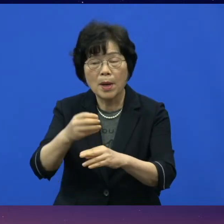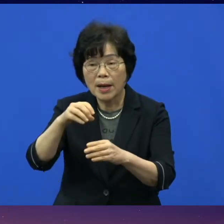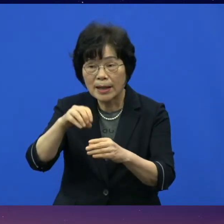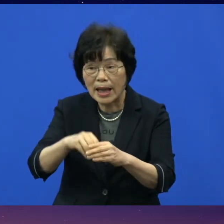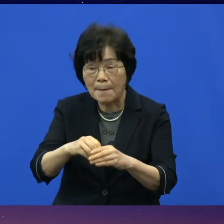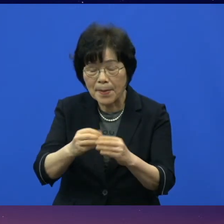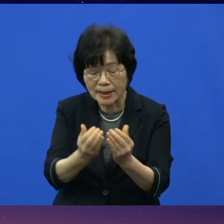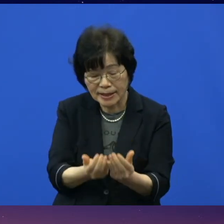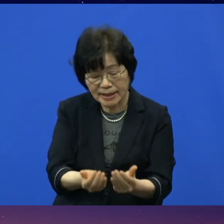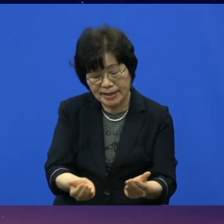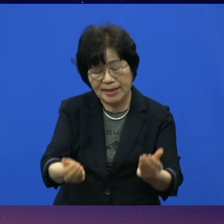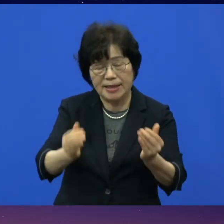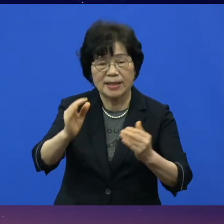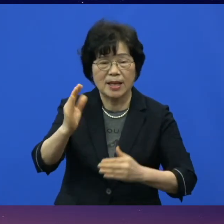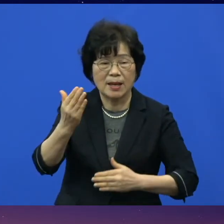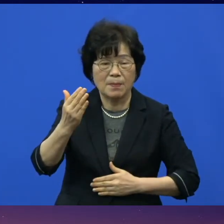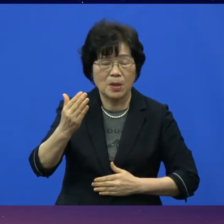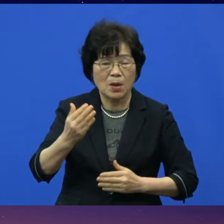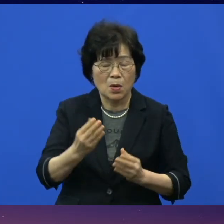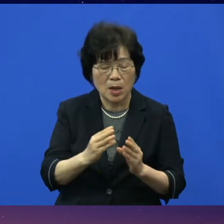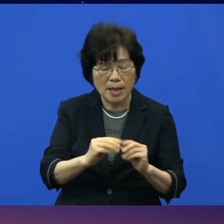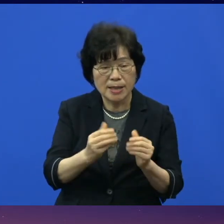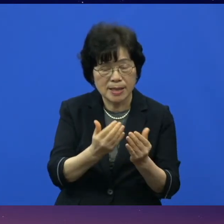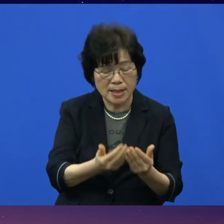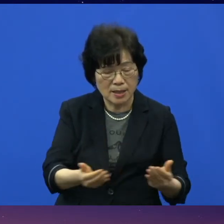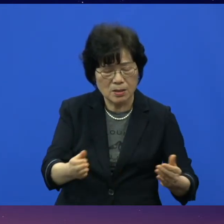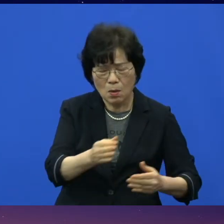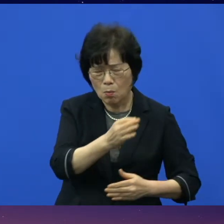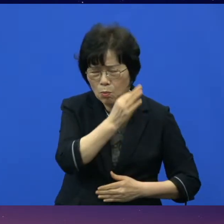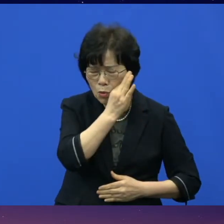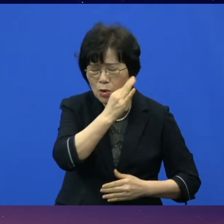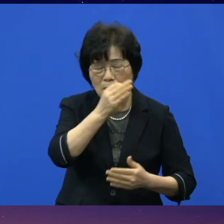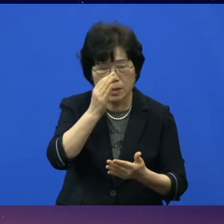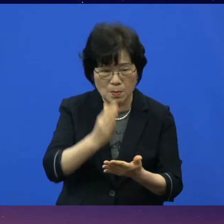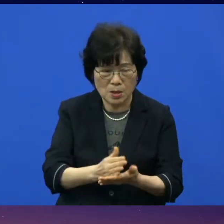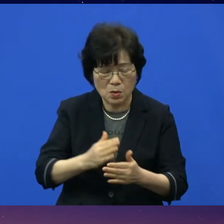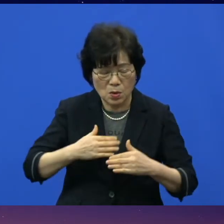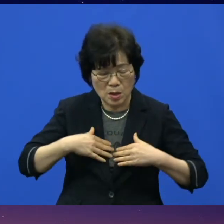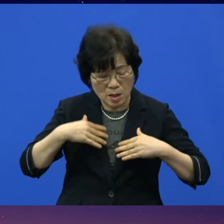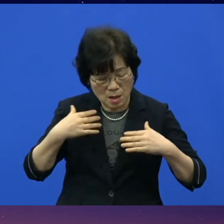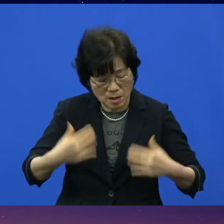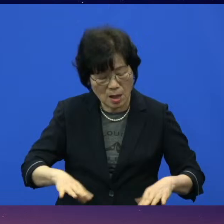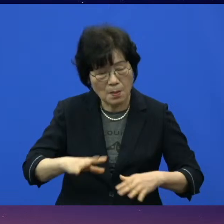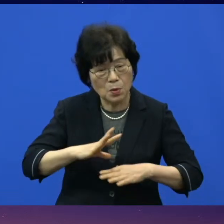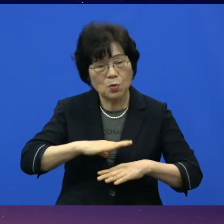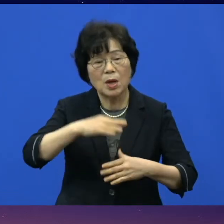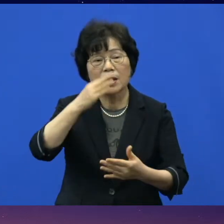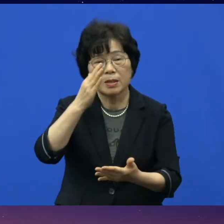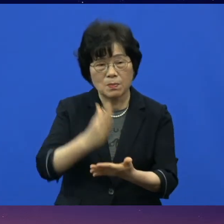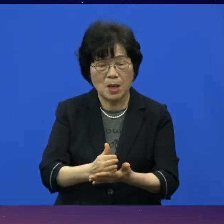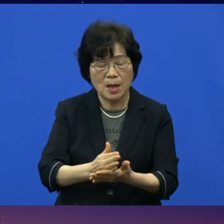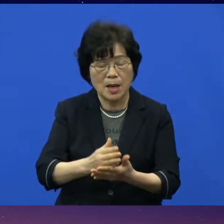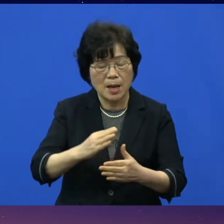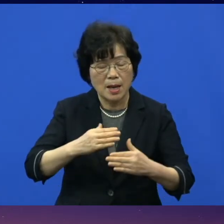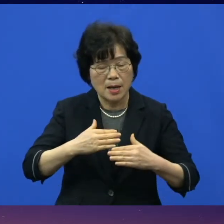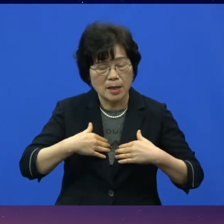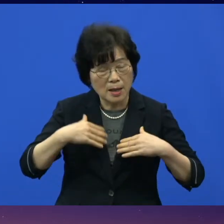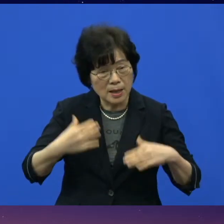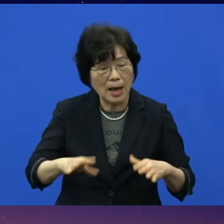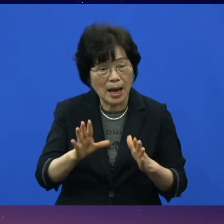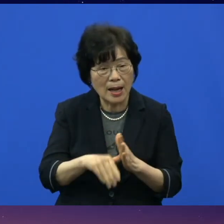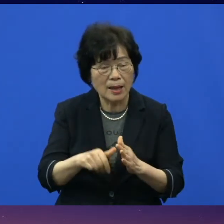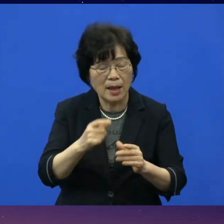돼요. 우리가 질그릇임을 부끄러워할 필요가 없습니다. 우리의 연약함을 두려워할 필요가 없어요. 연약할수록 그리스도를 붙들면 되는